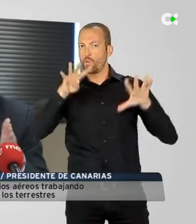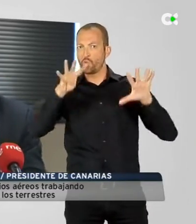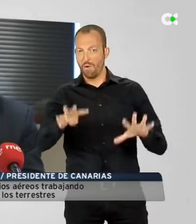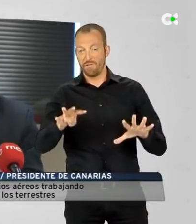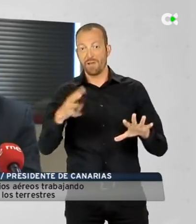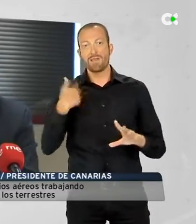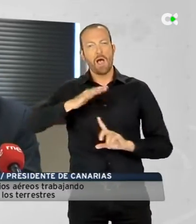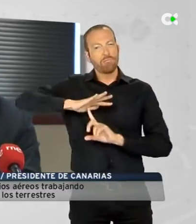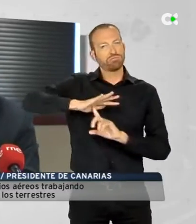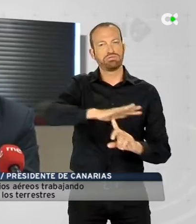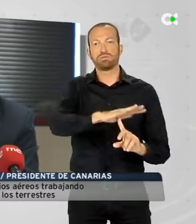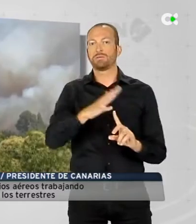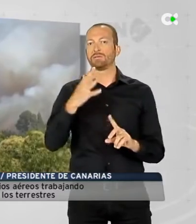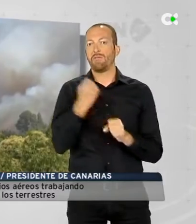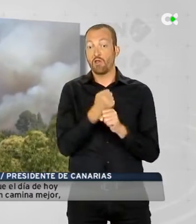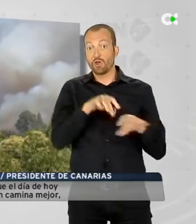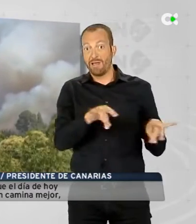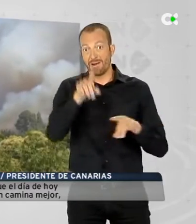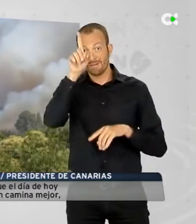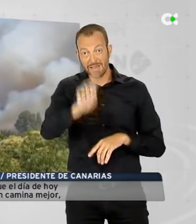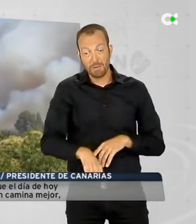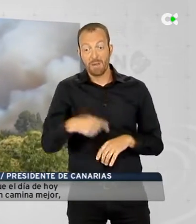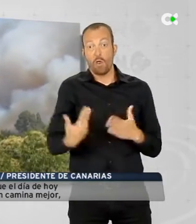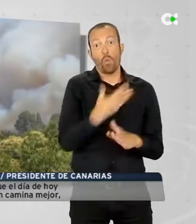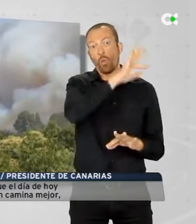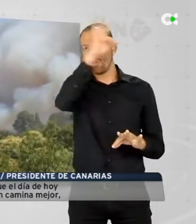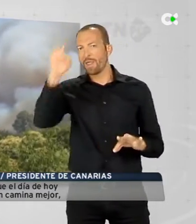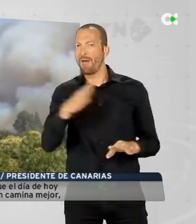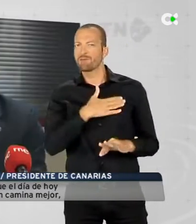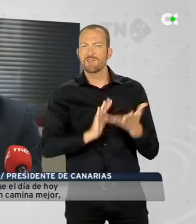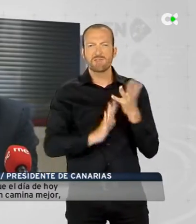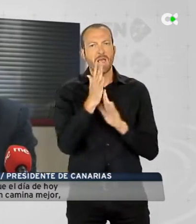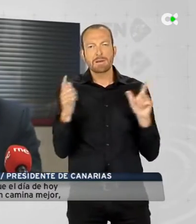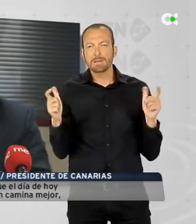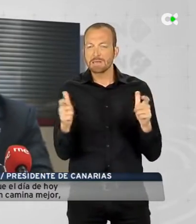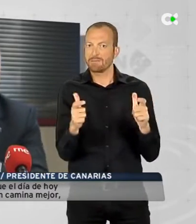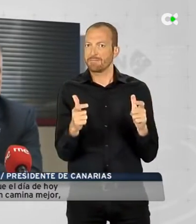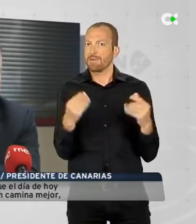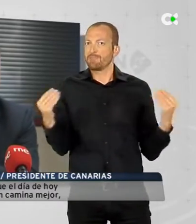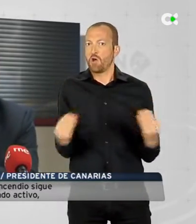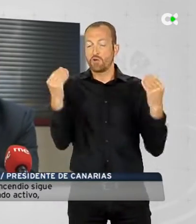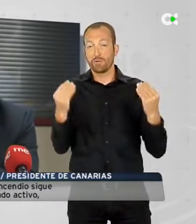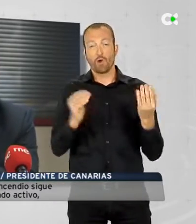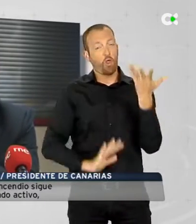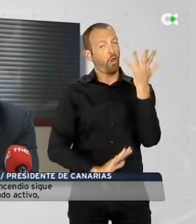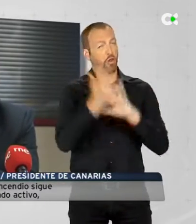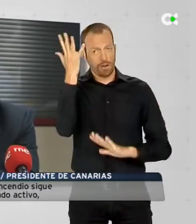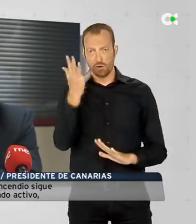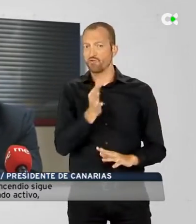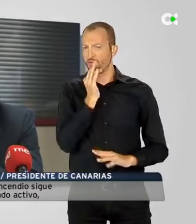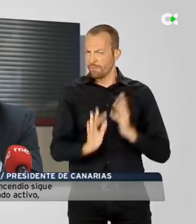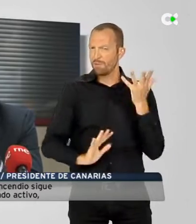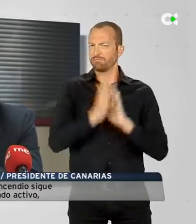medios aéreos trabajando más los terrestres para que durante el día de hoy la situación camine a mejor. Pero el incendio sigue estando